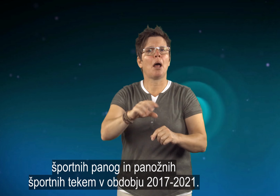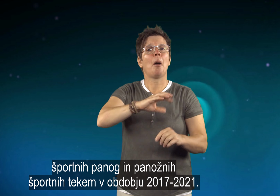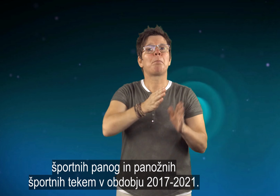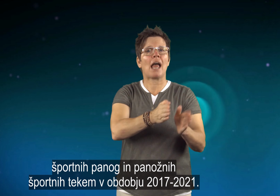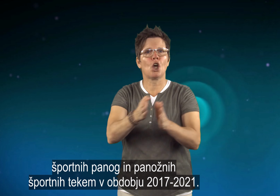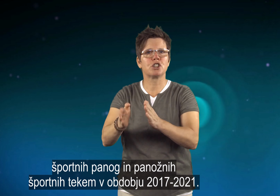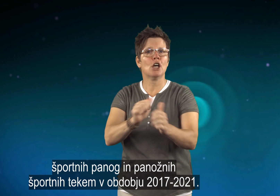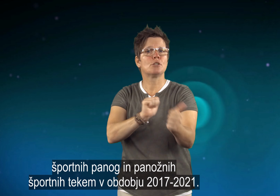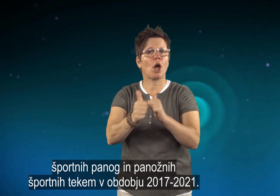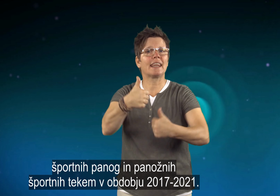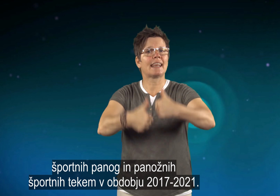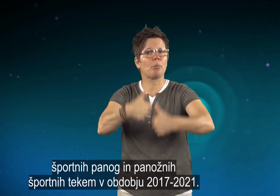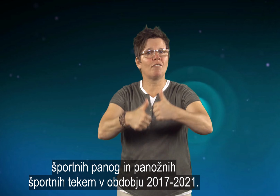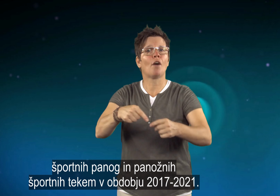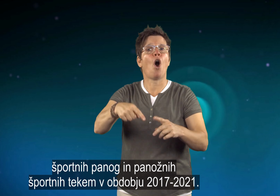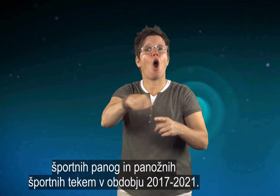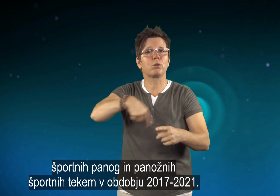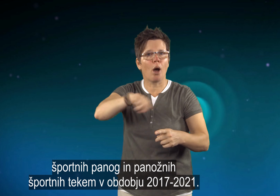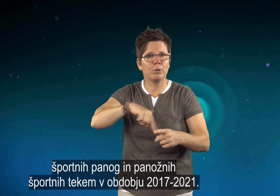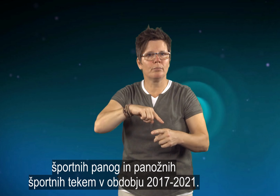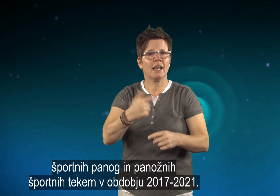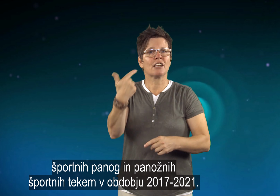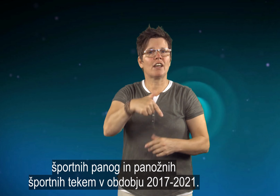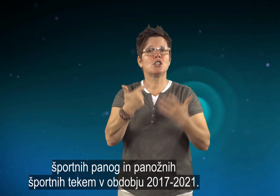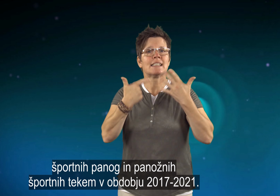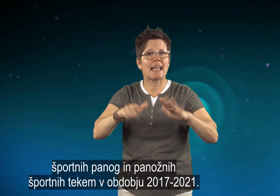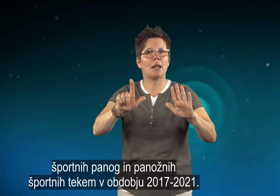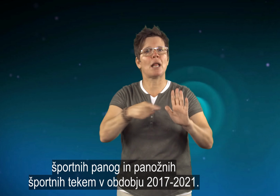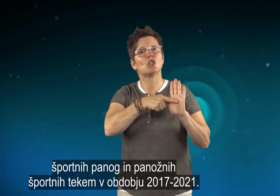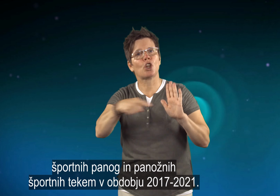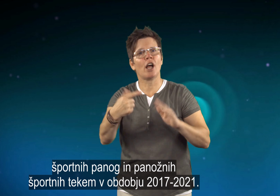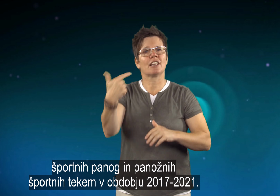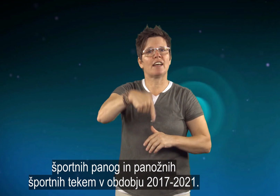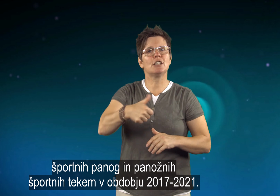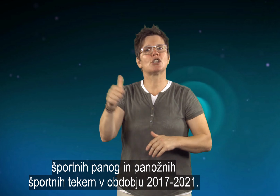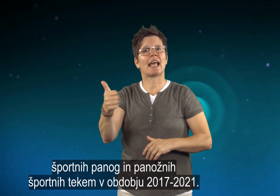v obdobju 2017 in 2021.